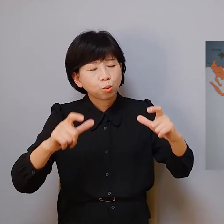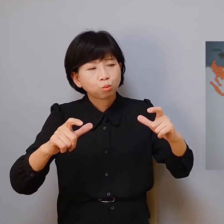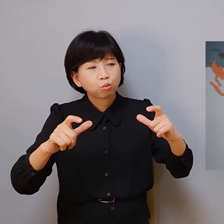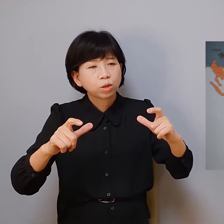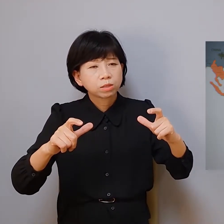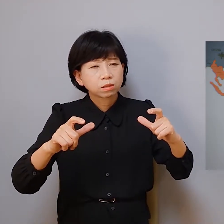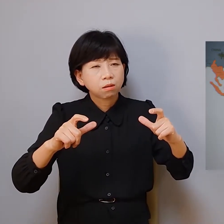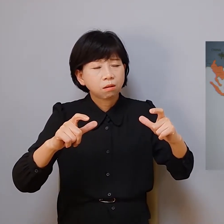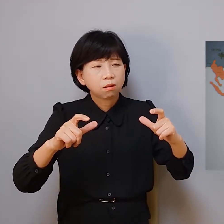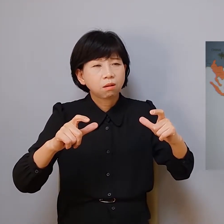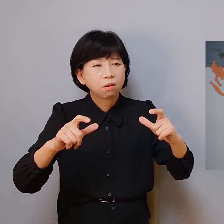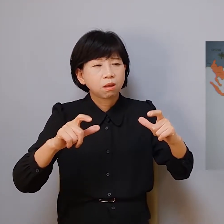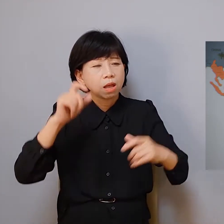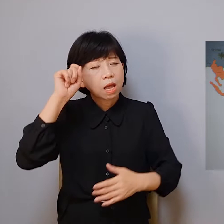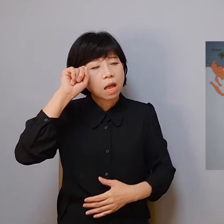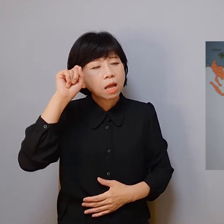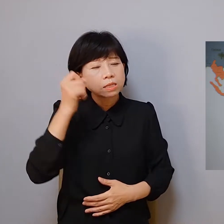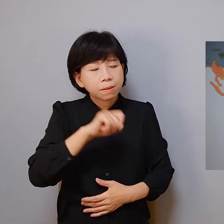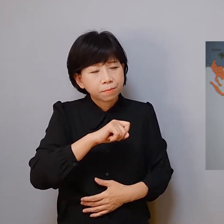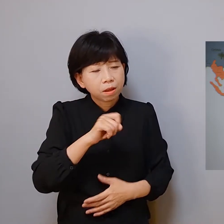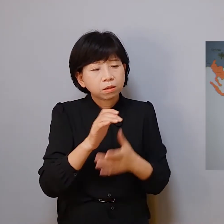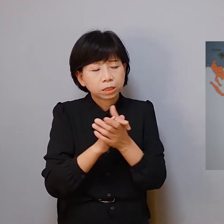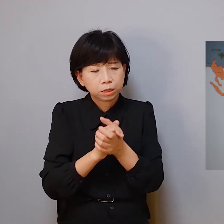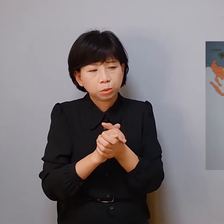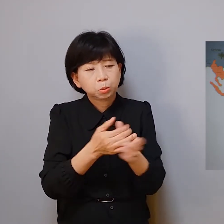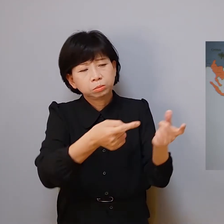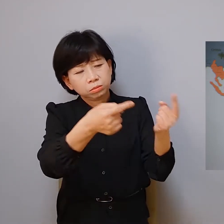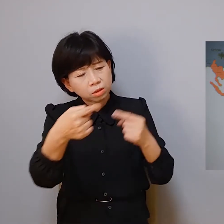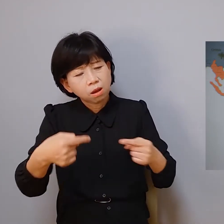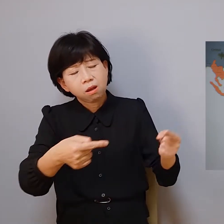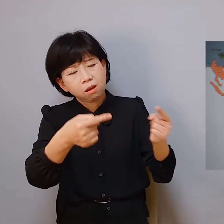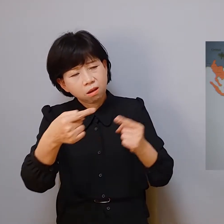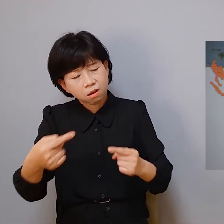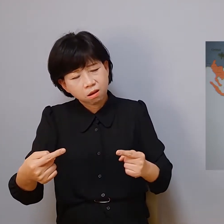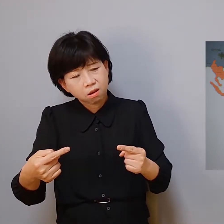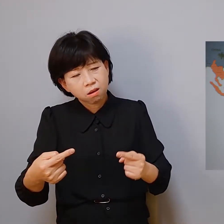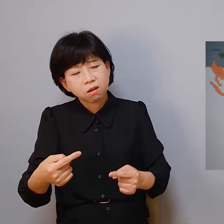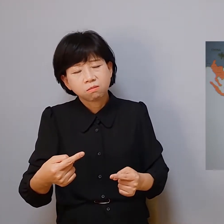나오셔서 새벽을 깨우시면 좋을 것 같습니다.